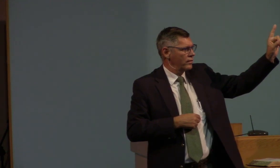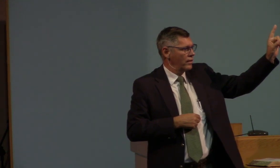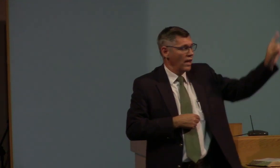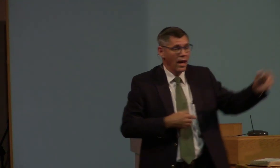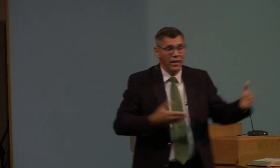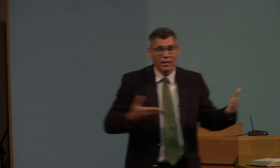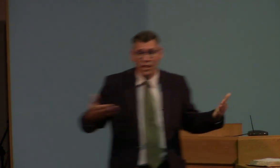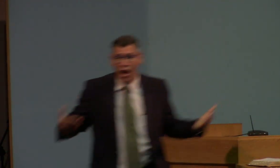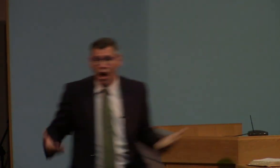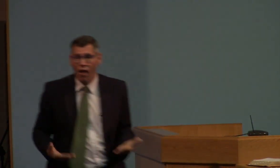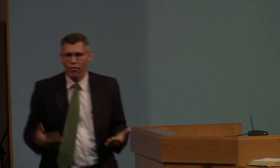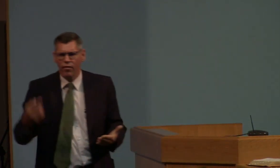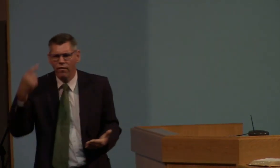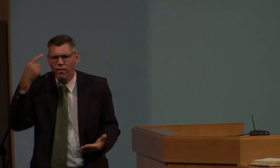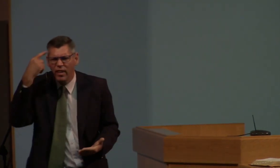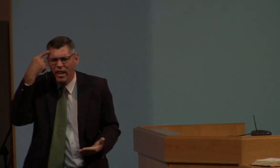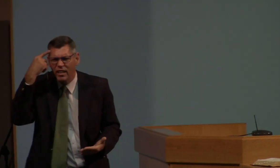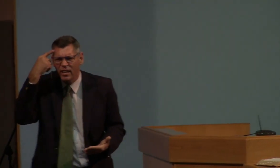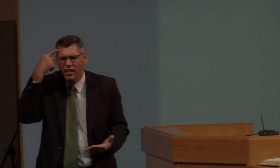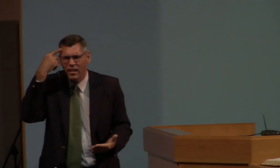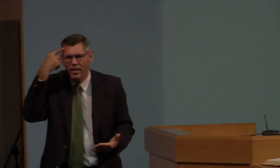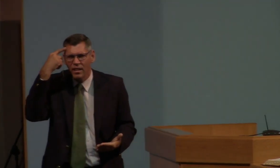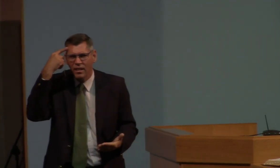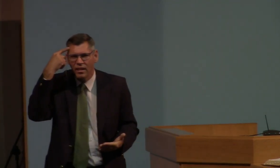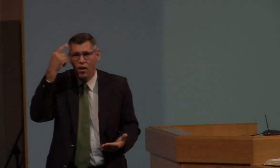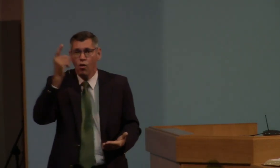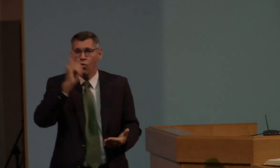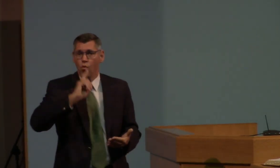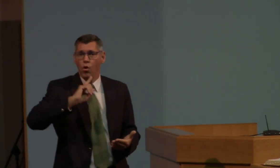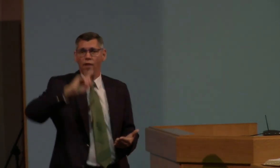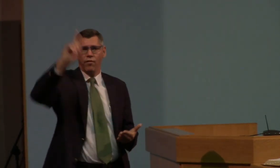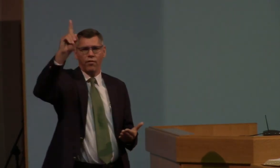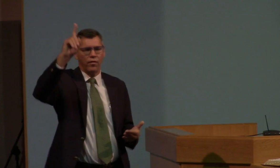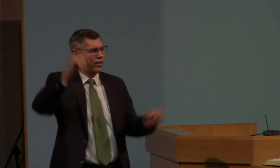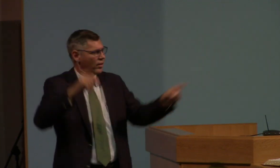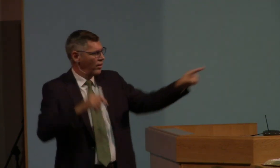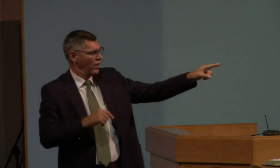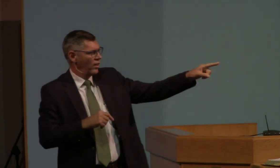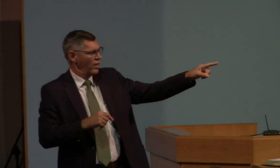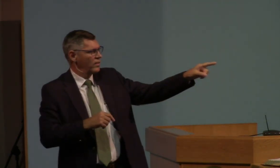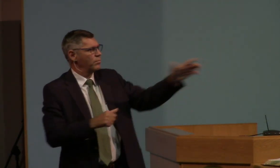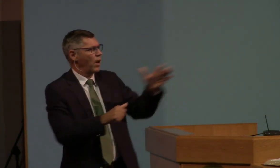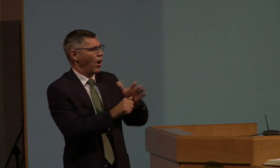'n Slaaf weet hoof is belangrik.